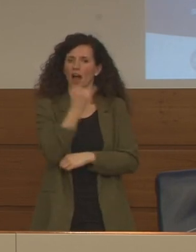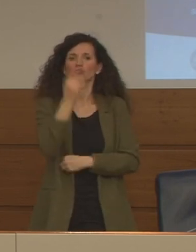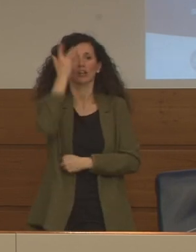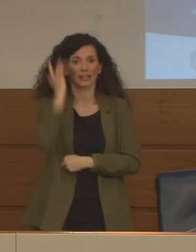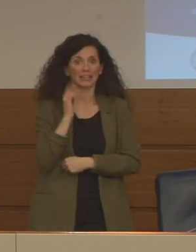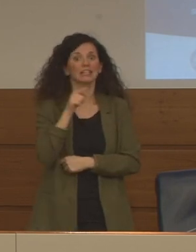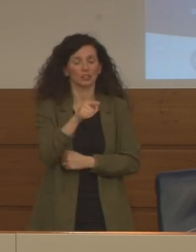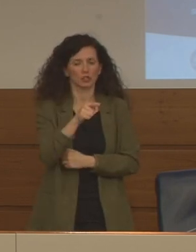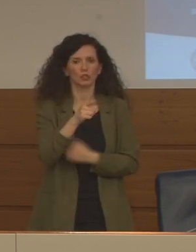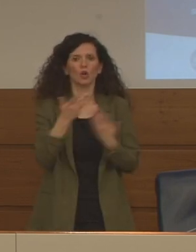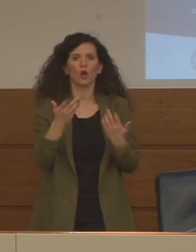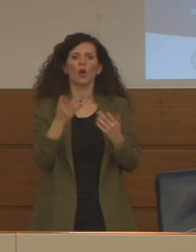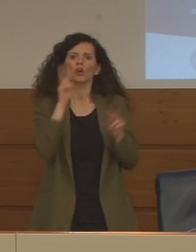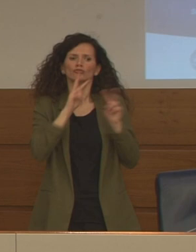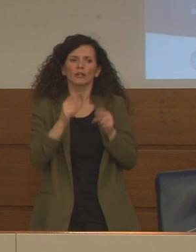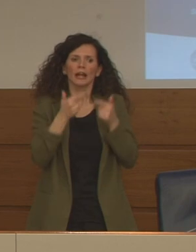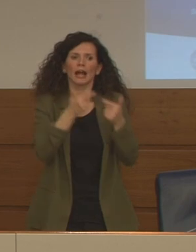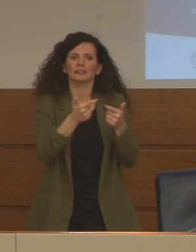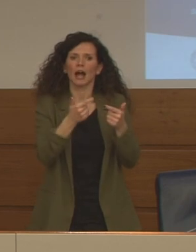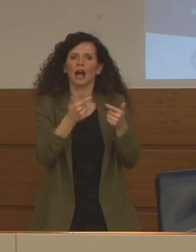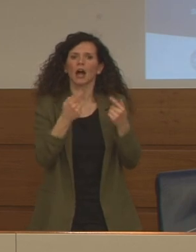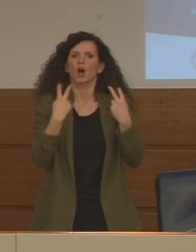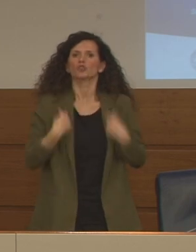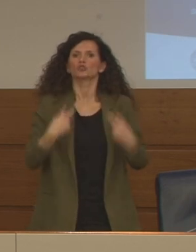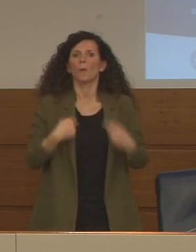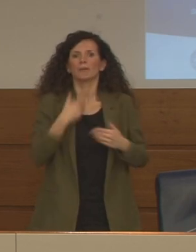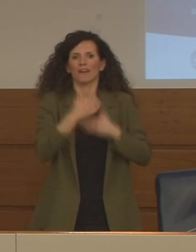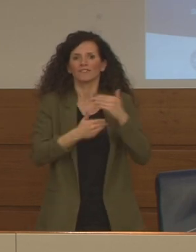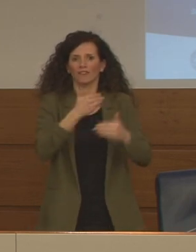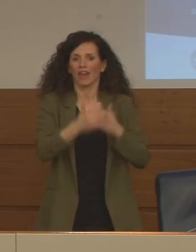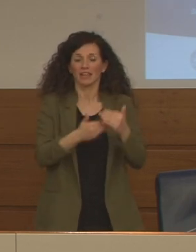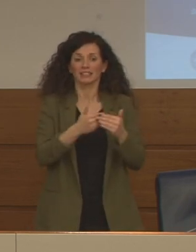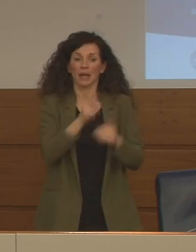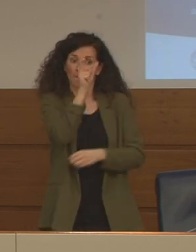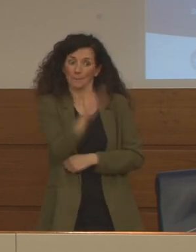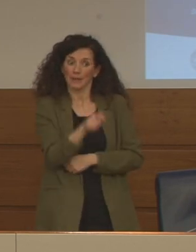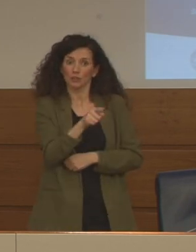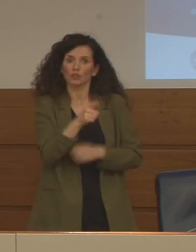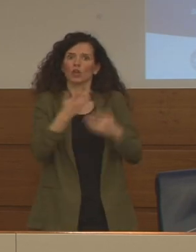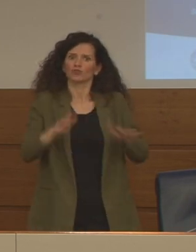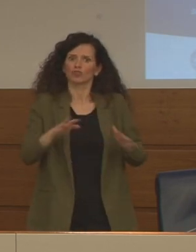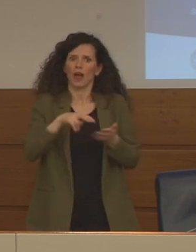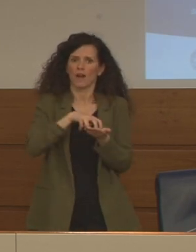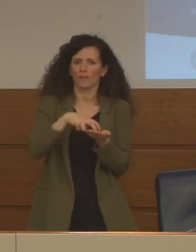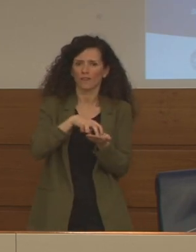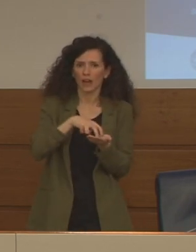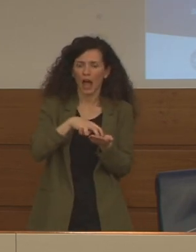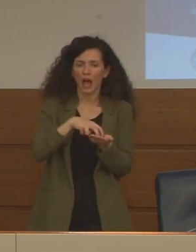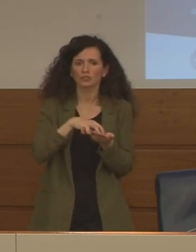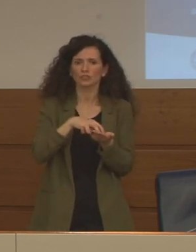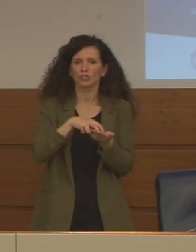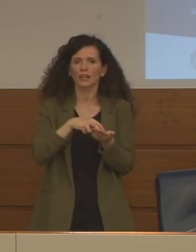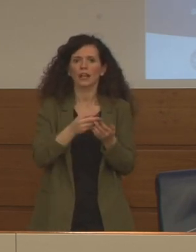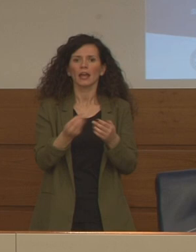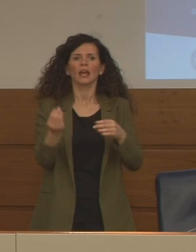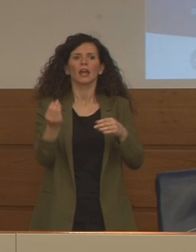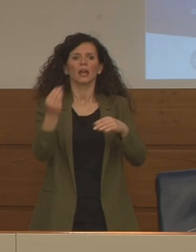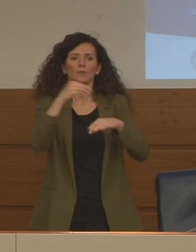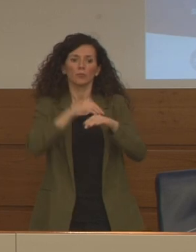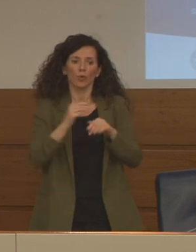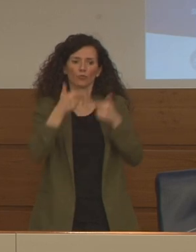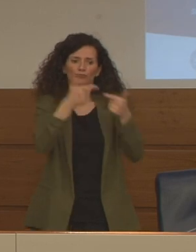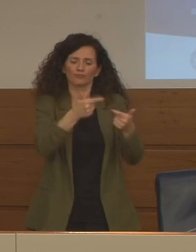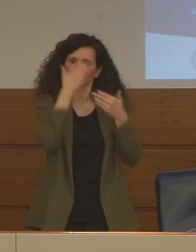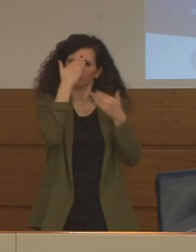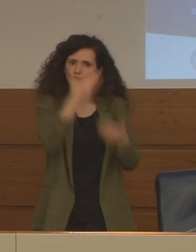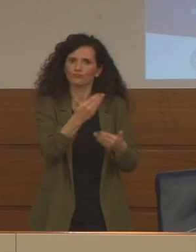sopravvivenza perché in persone già fragili tra loro si aggiunge un ulteriore elemento che spesso nel caso delle morti fa precipitare